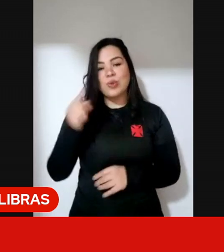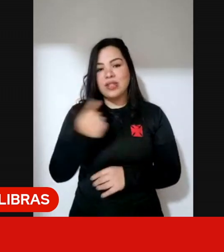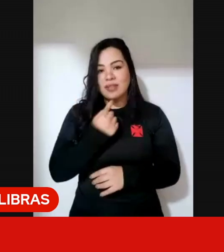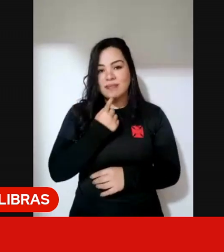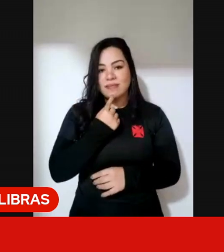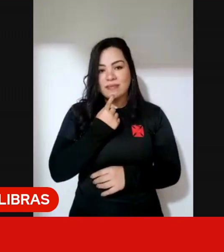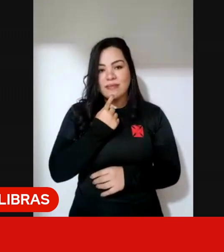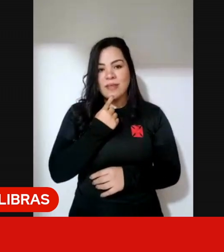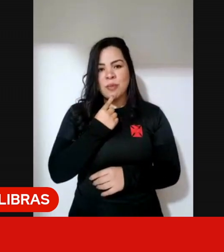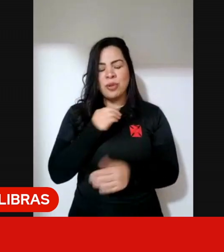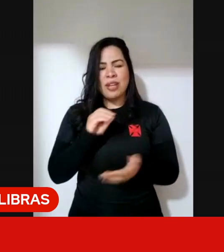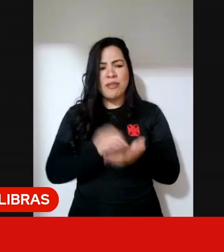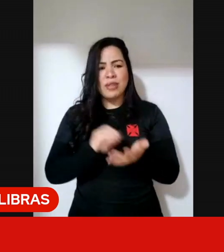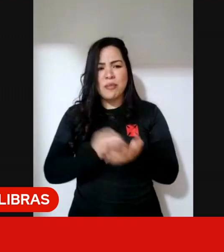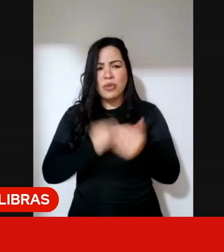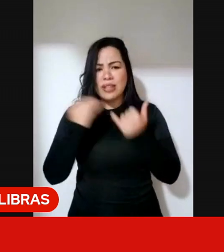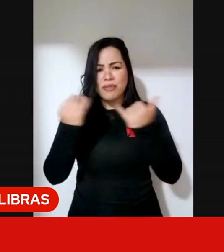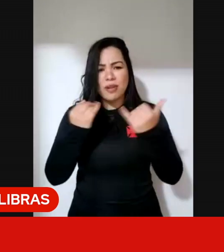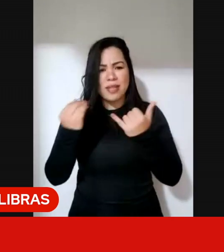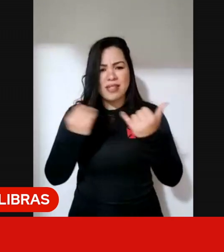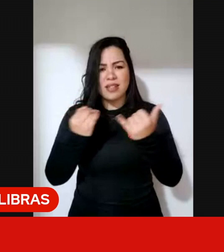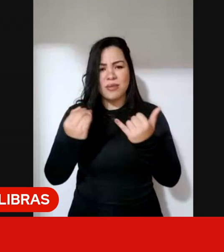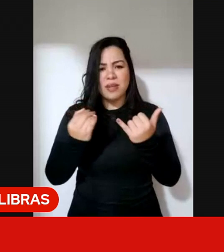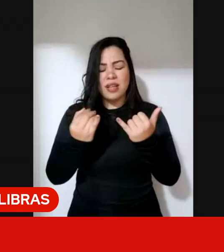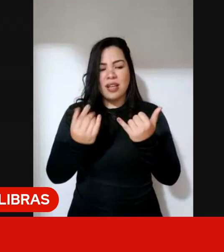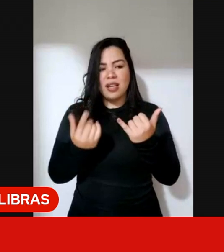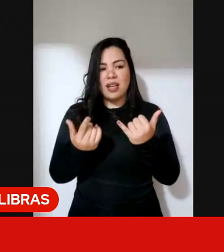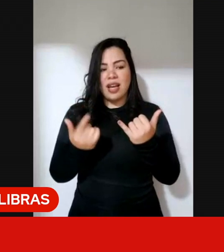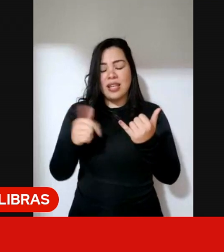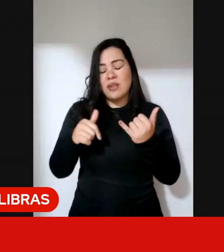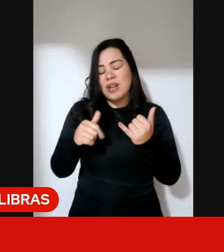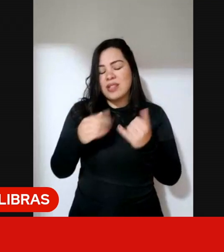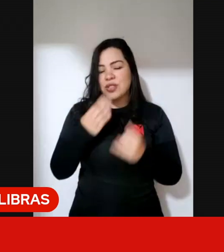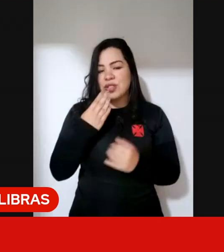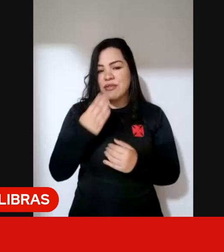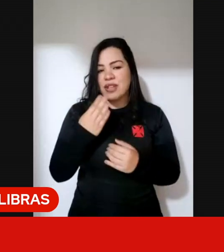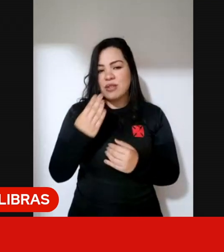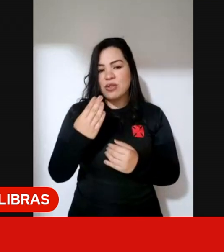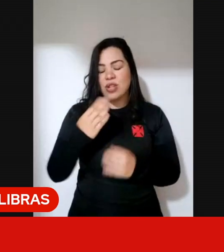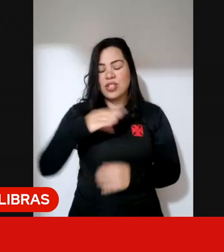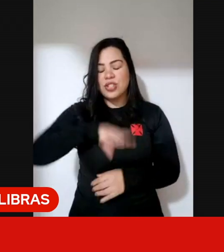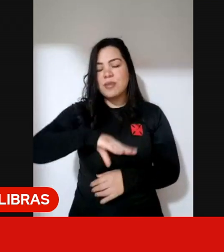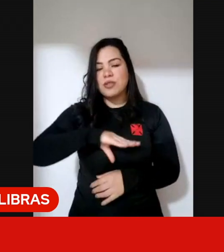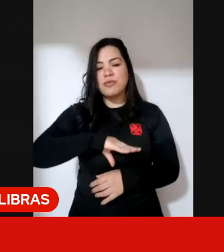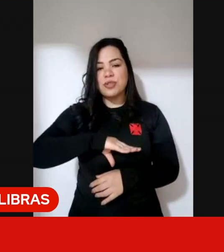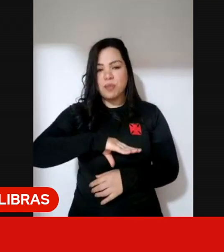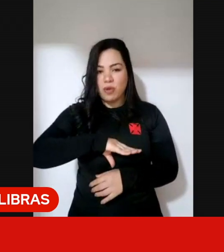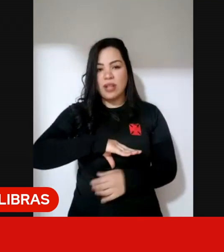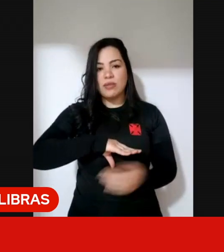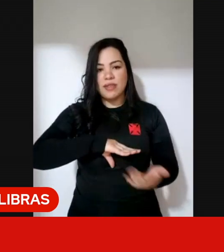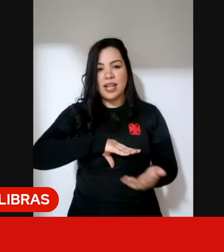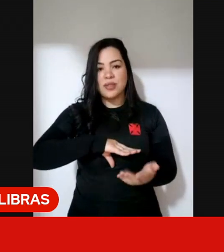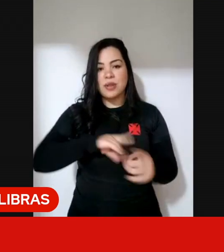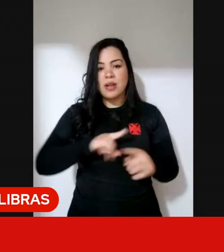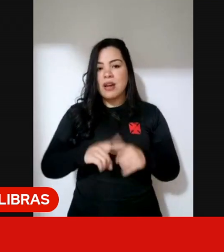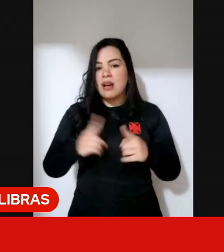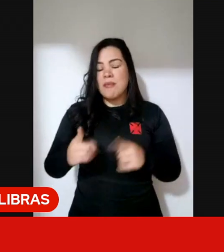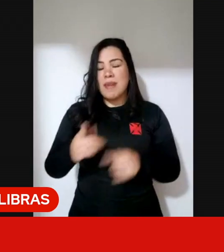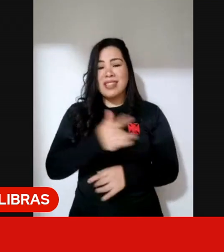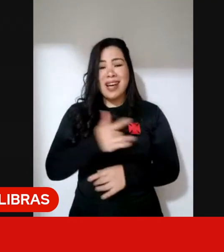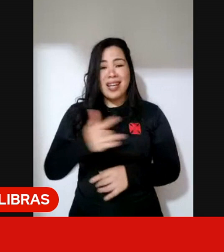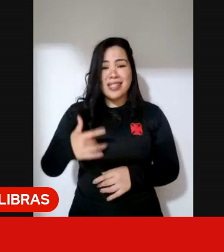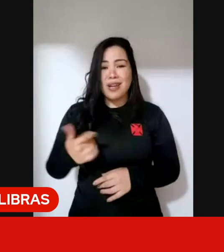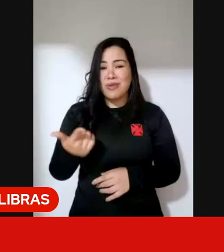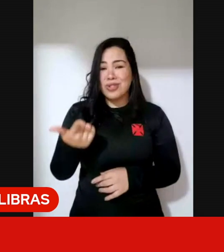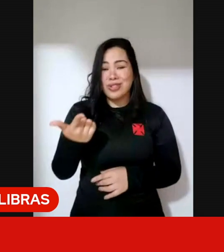comunidade surda, porque falta muita informação. Aqui, no caso, a gente está falando só de times de futebol, né, do Vasco,